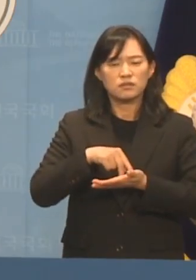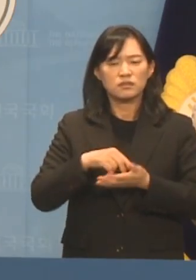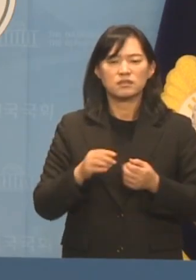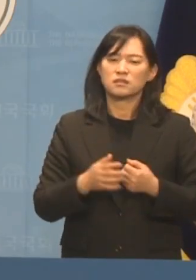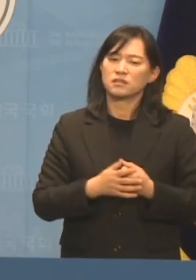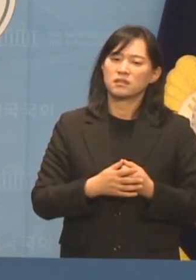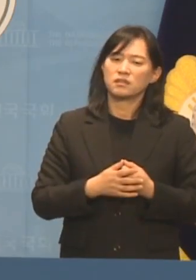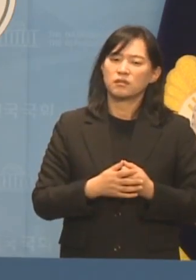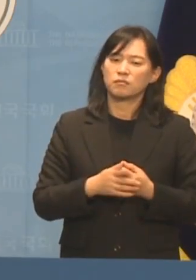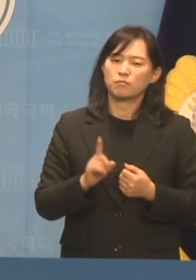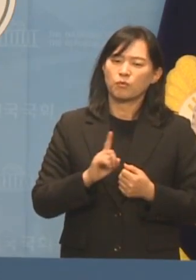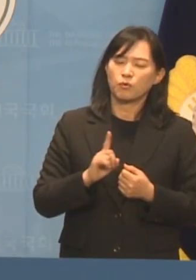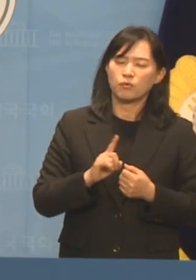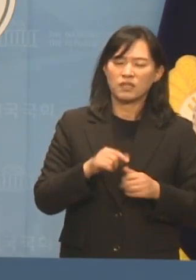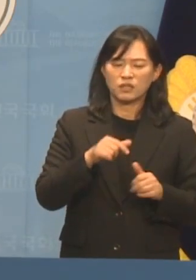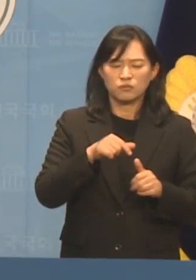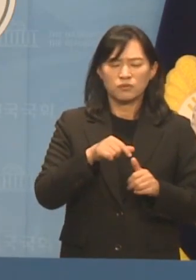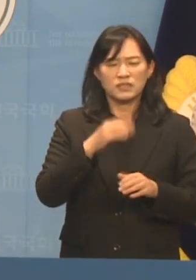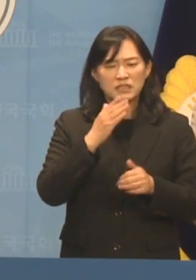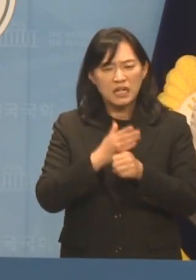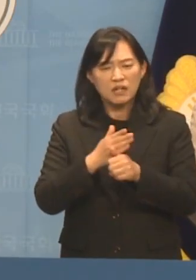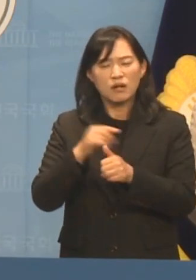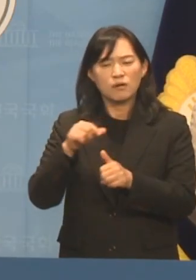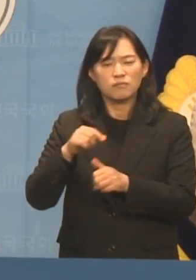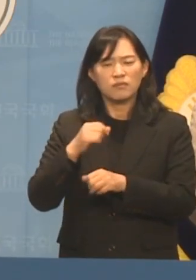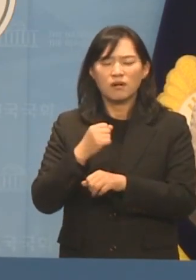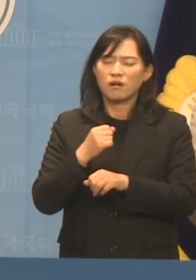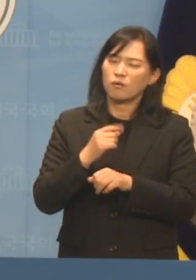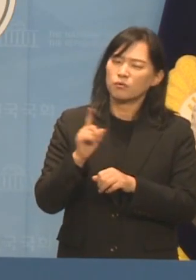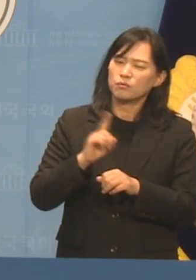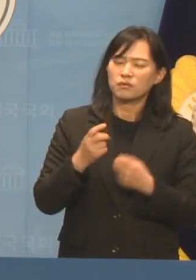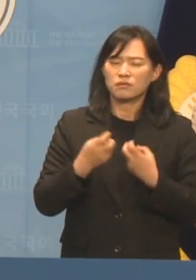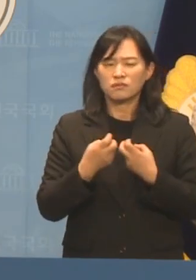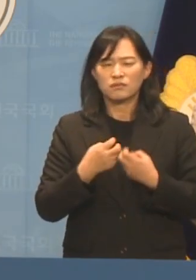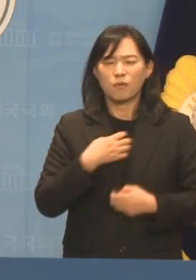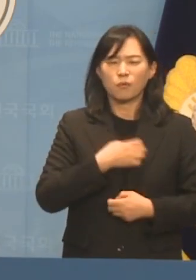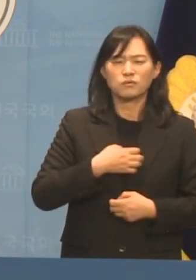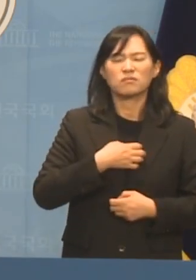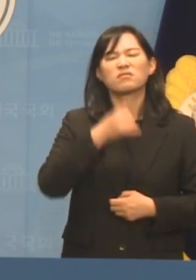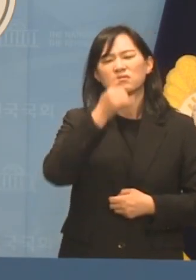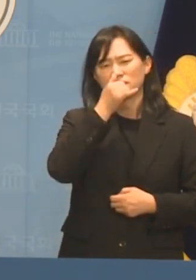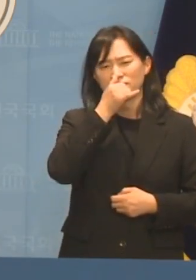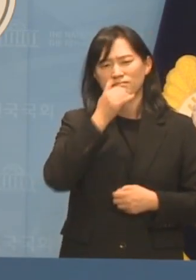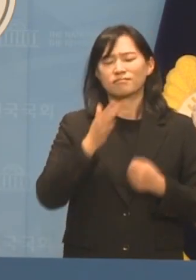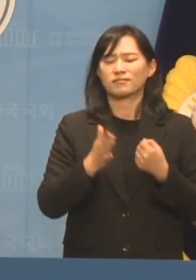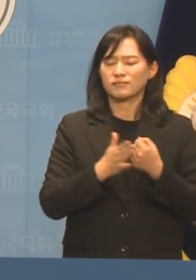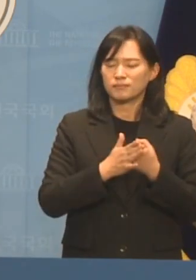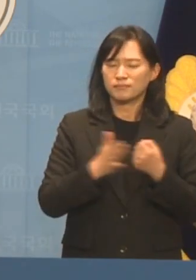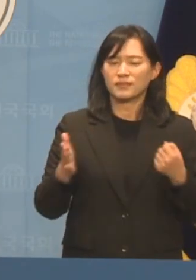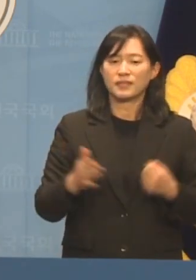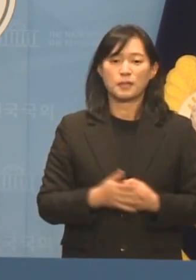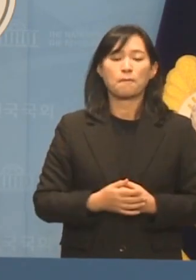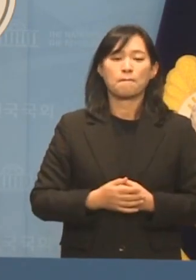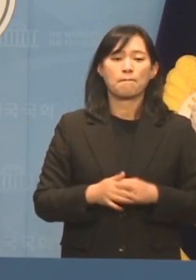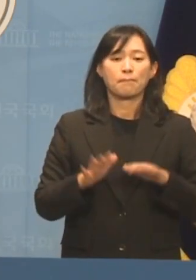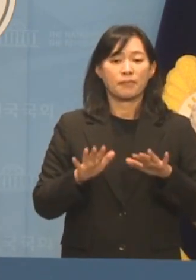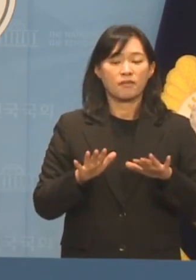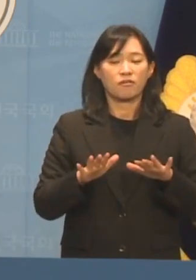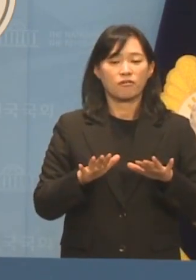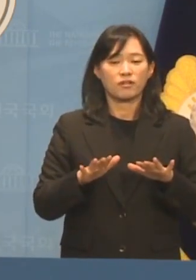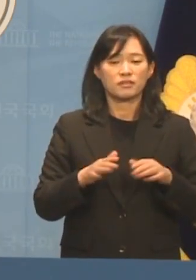불이에 또 구조조정이나 이런 것들에 방치될 수 있는 가능성도 충분히 있기 때문에 이런 것들도